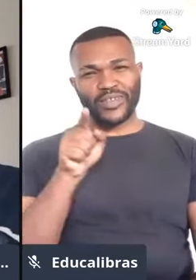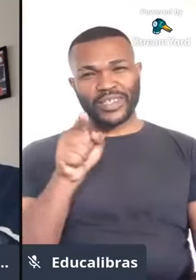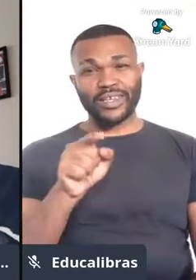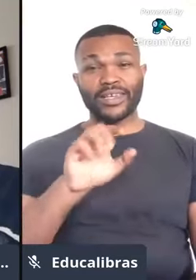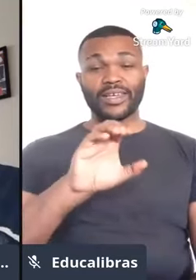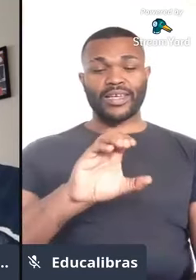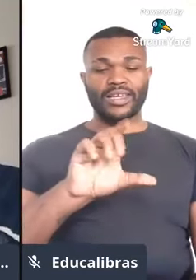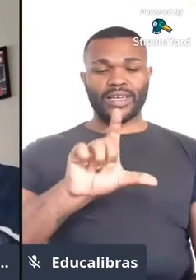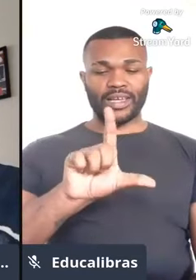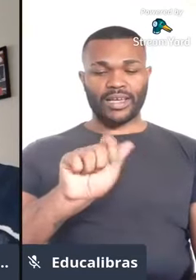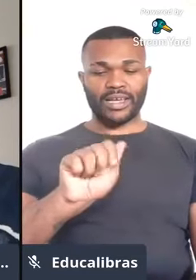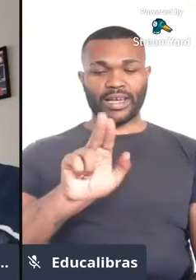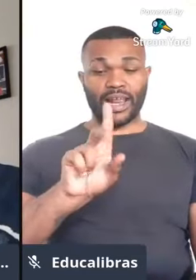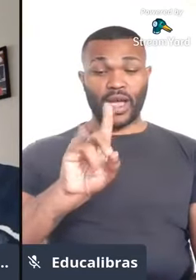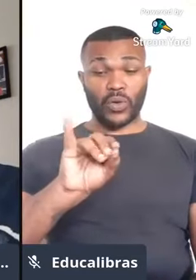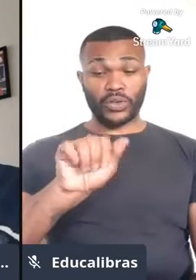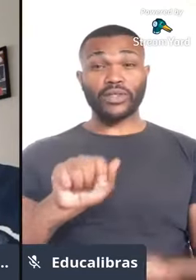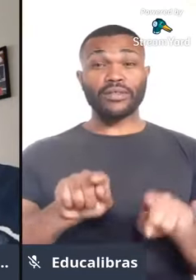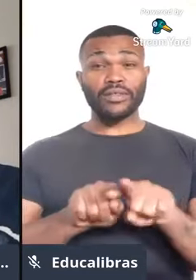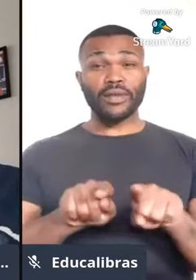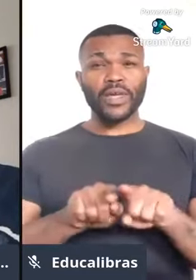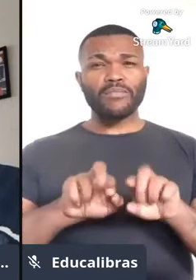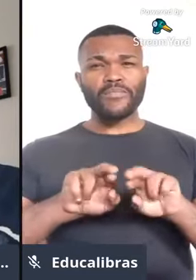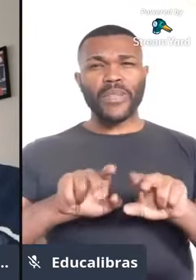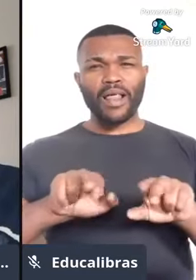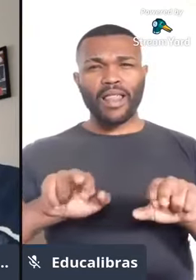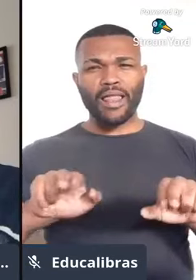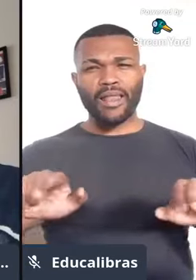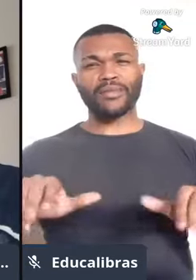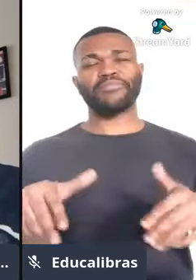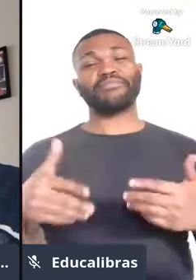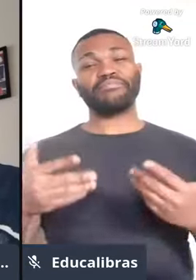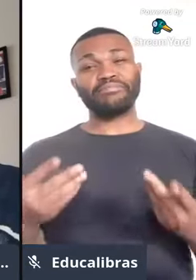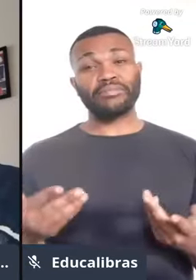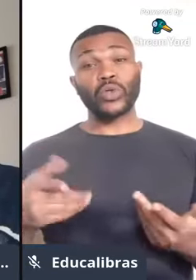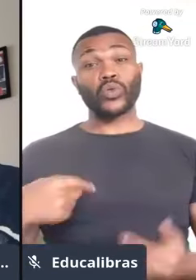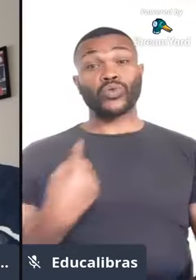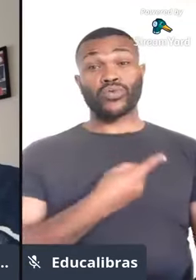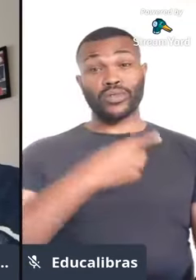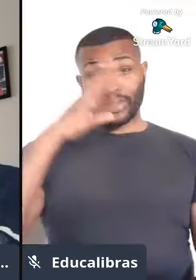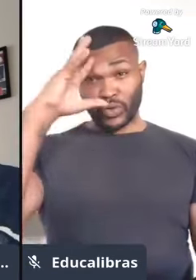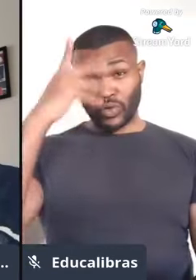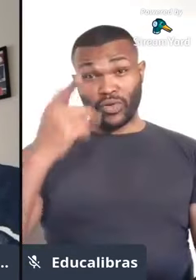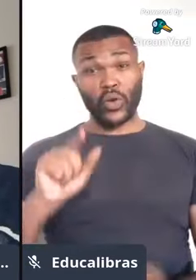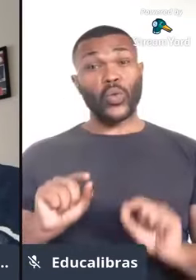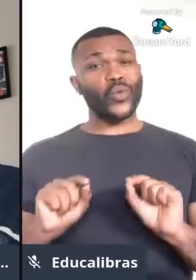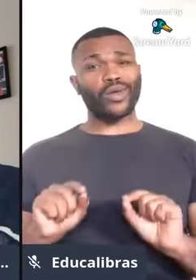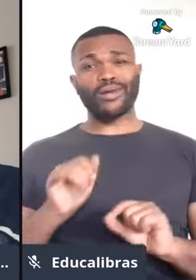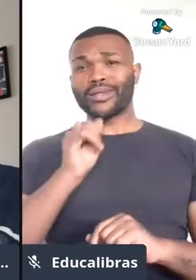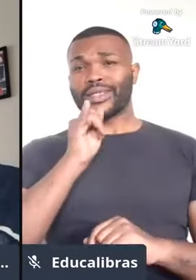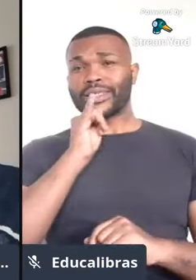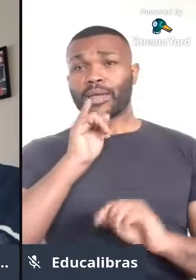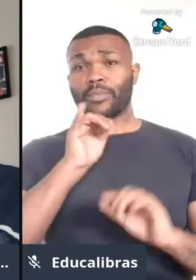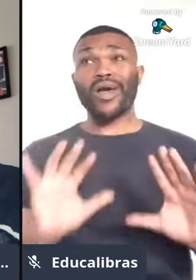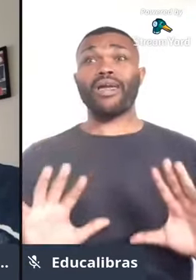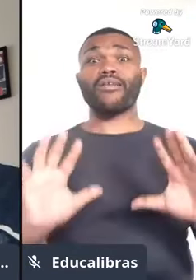Almodim e vários outros. Então, a gente resolveu, mesmo sem poder fazer o grande evento,